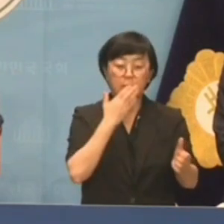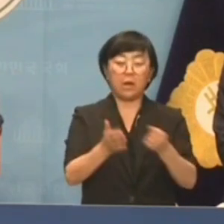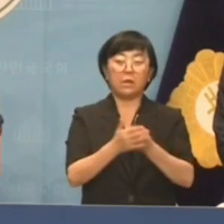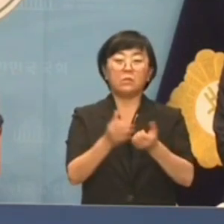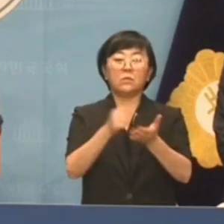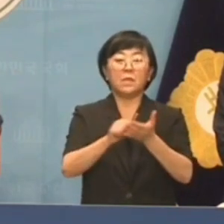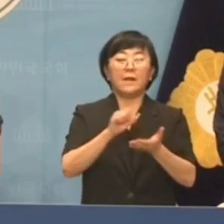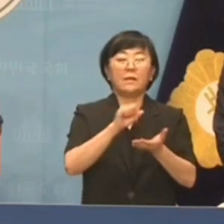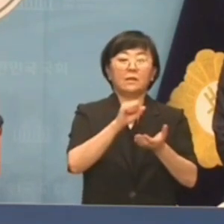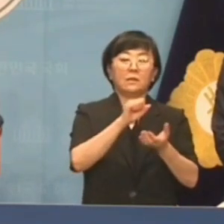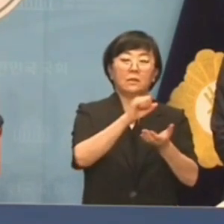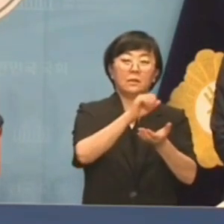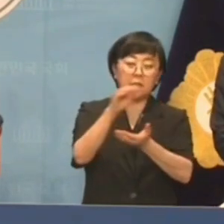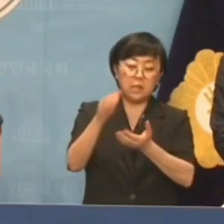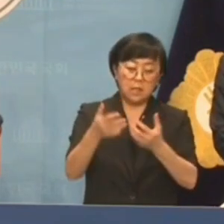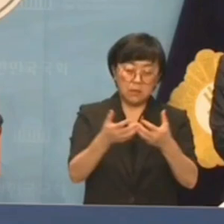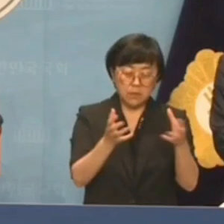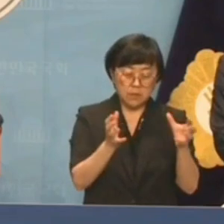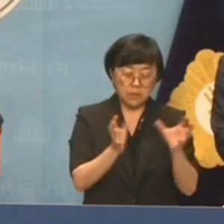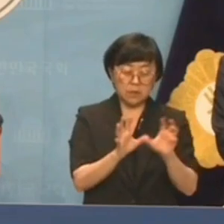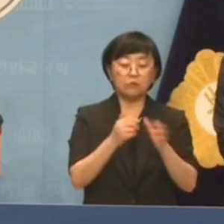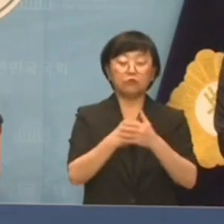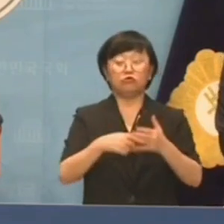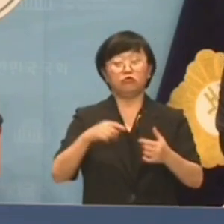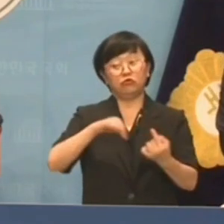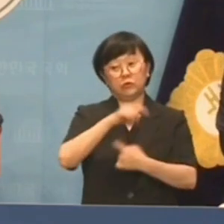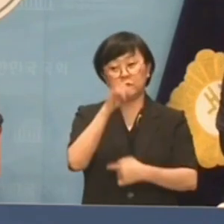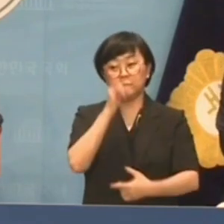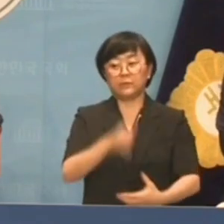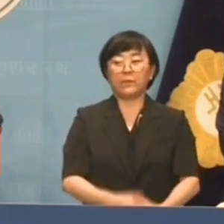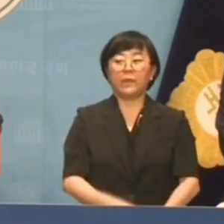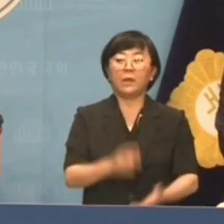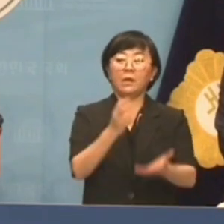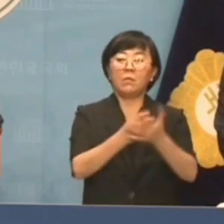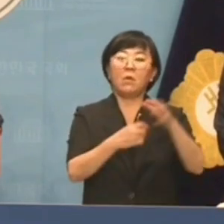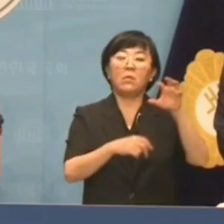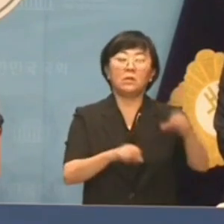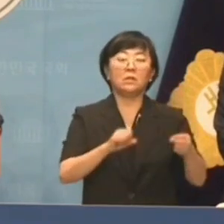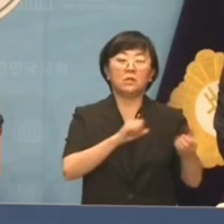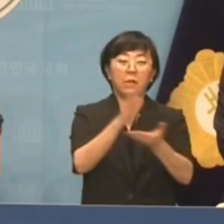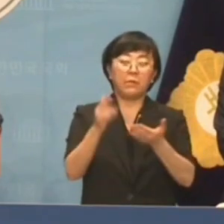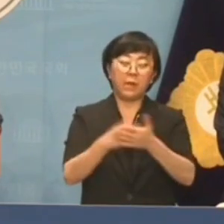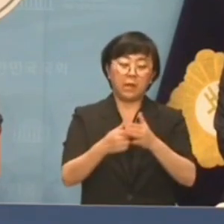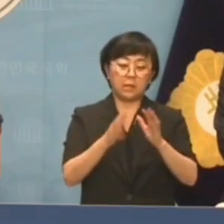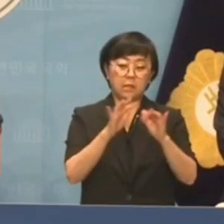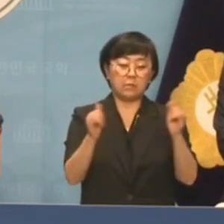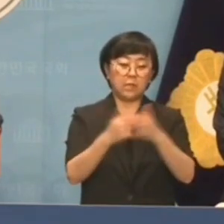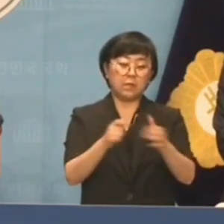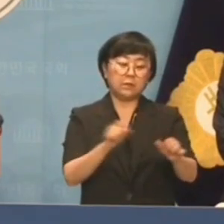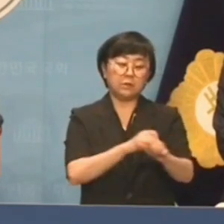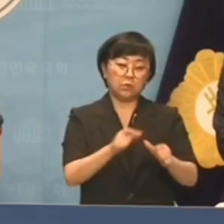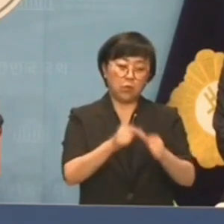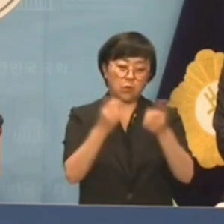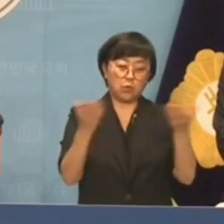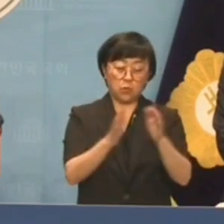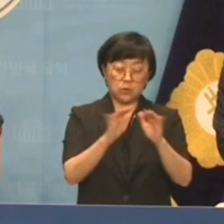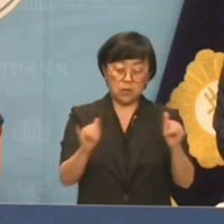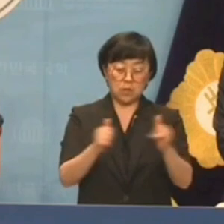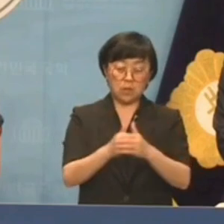있는 물량팀을 따로 운영하고 있는 실정입니다. 법원은 택배기사 노동조합 사례와 같이 특구노동자에